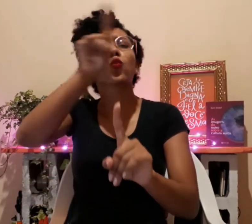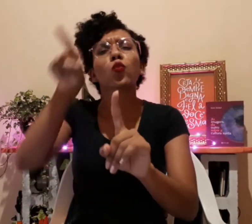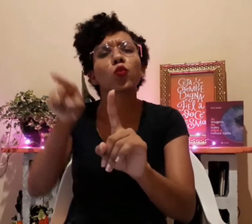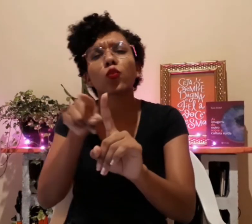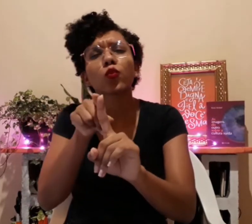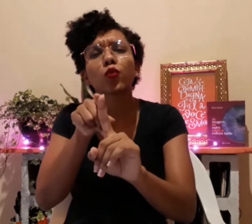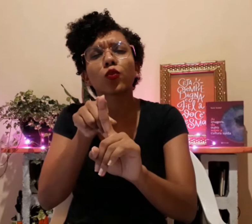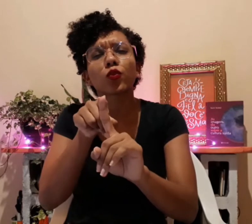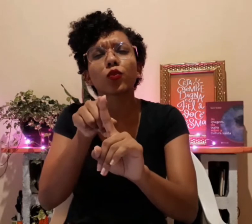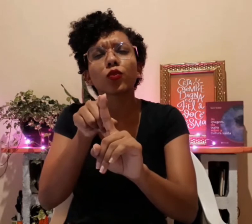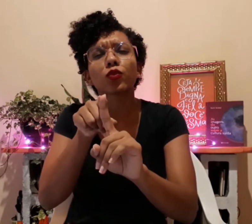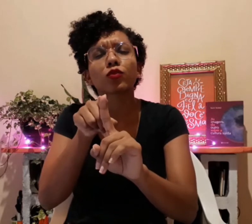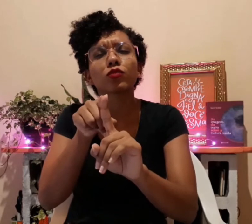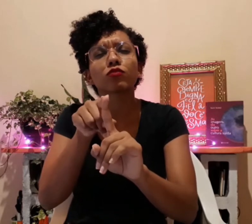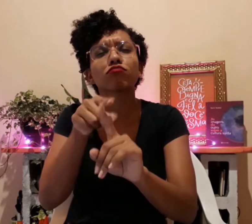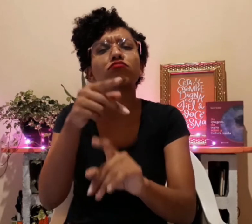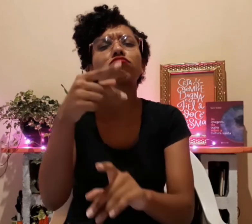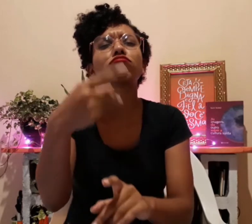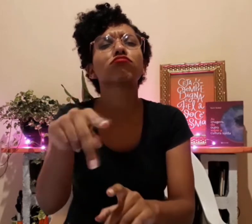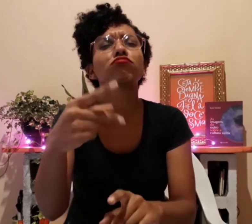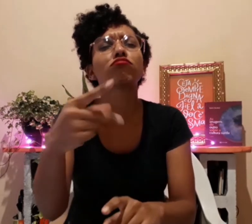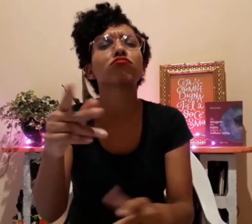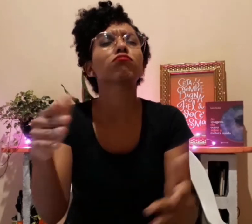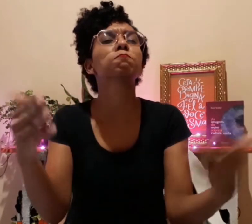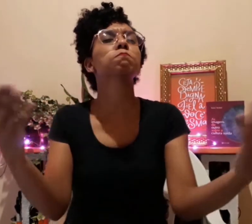Bom, primeira coisa, qual é o seu objetivo?